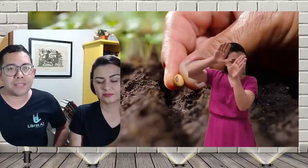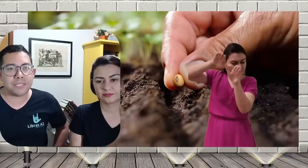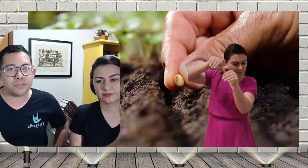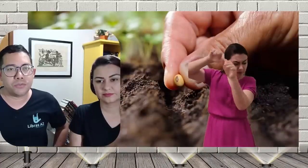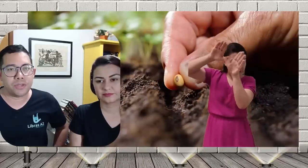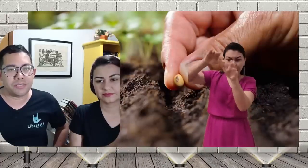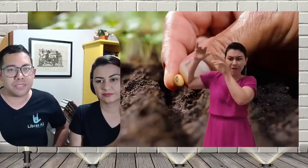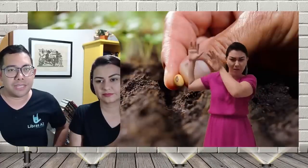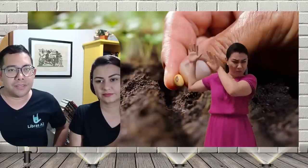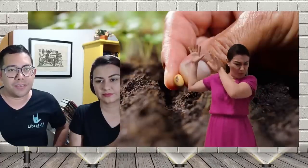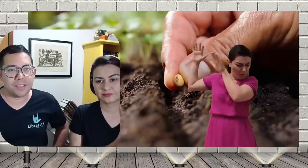Pássaros foi avistado, tá vendo?